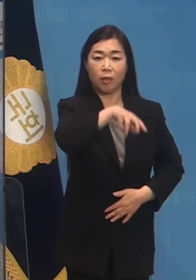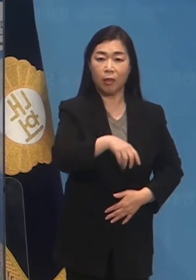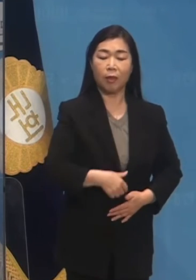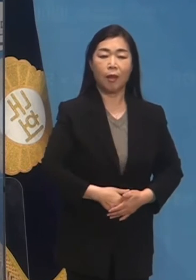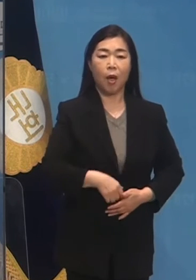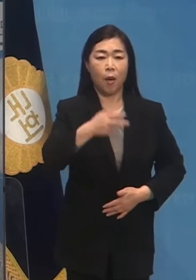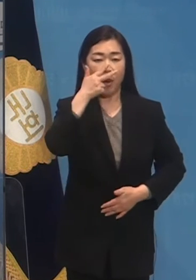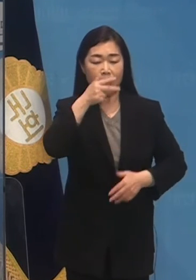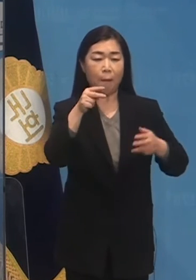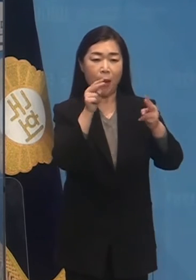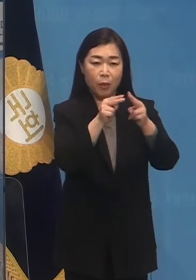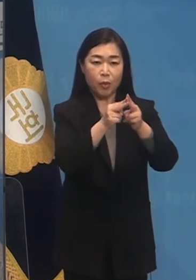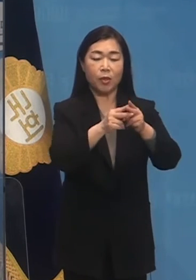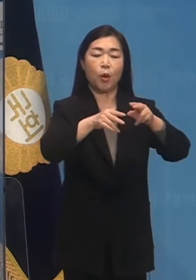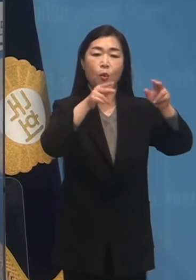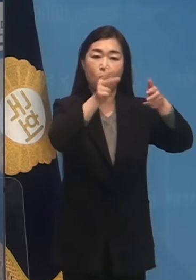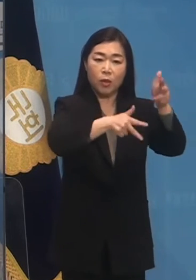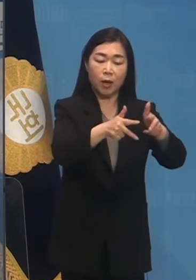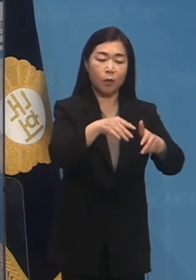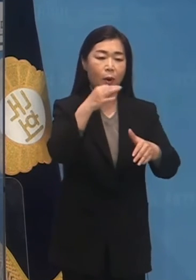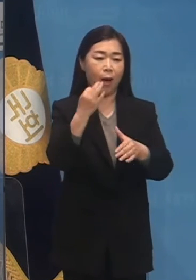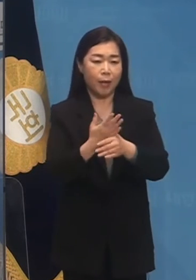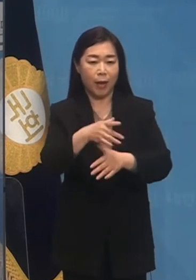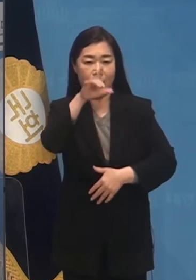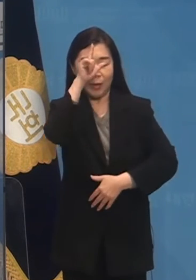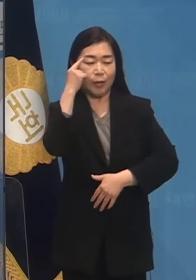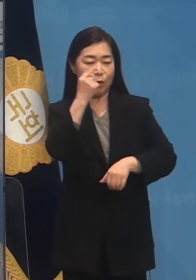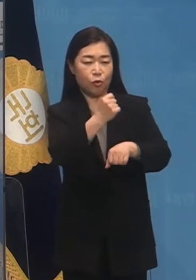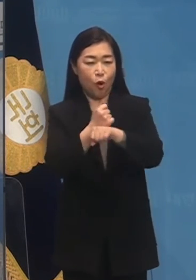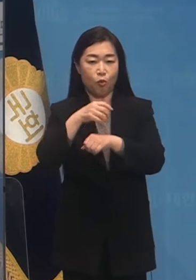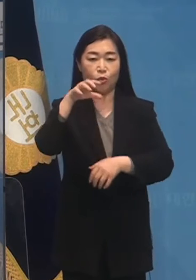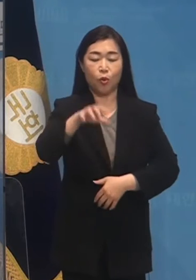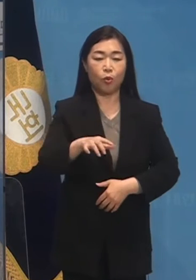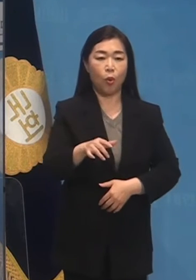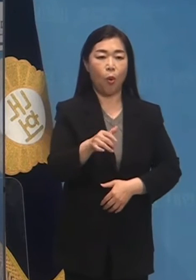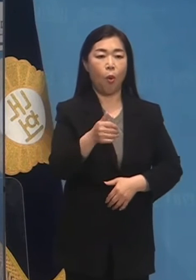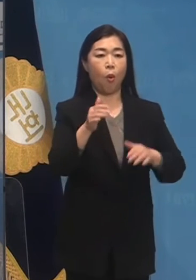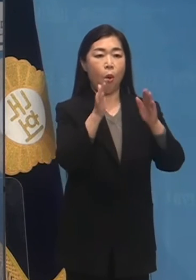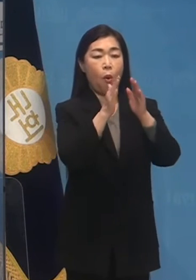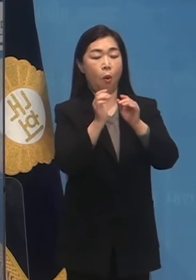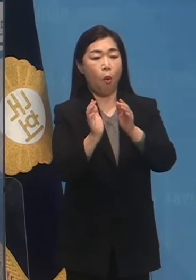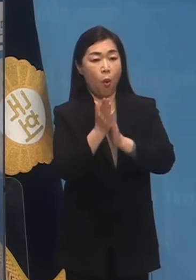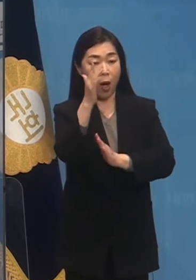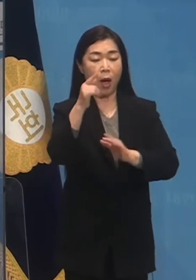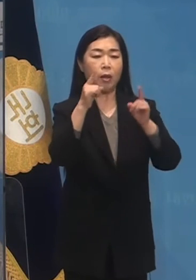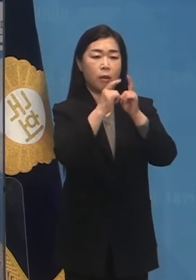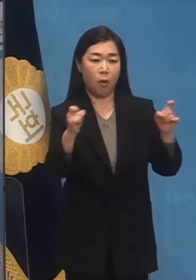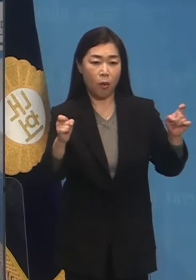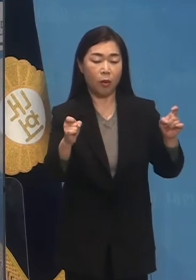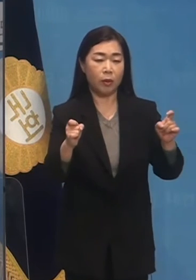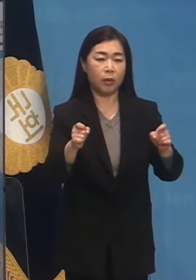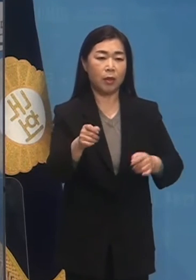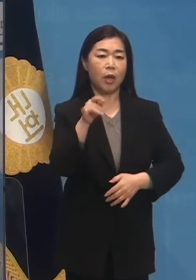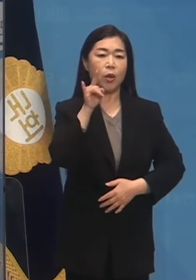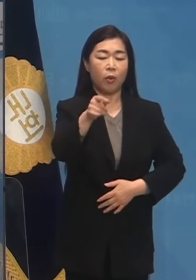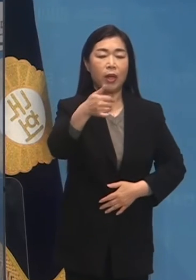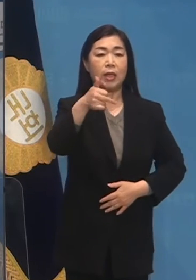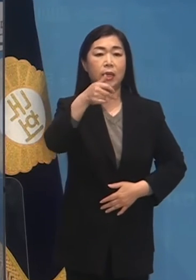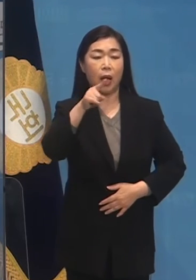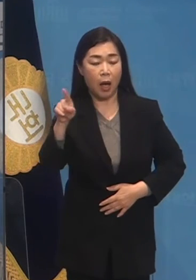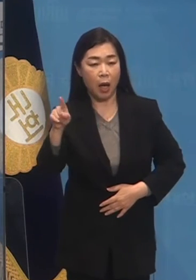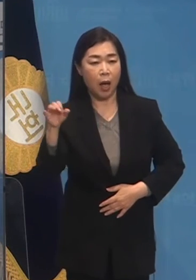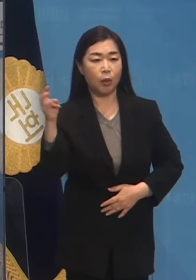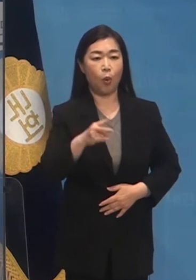평택의 반도체 파운드리 공장, 안양 등의 LG연구소, 화성의 현대기아차, 파주의 LCD